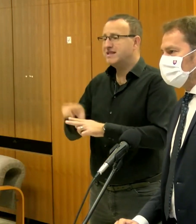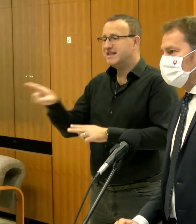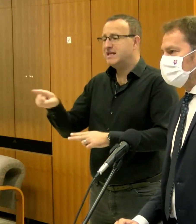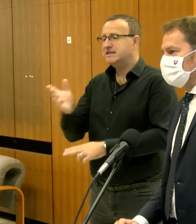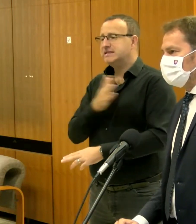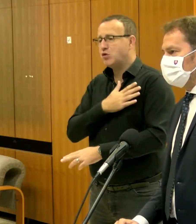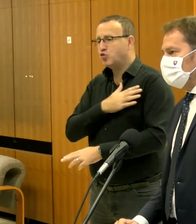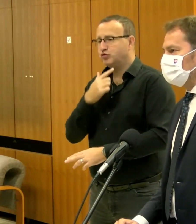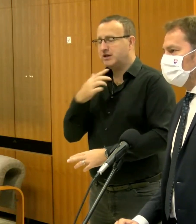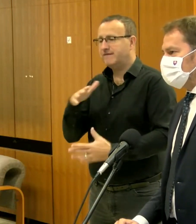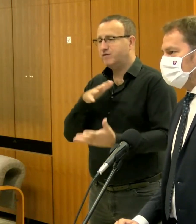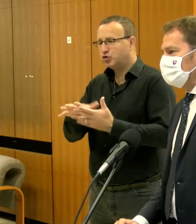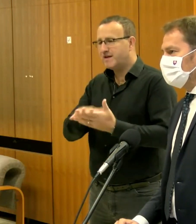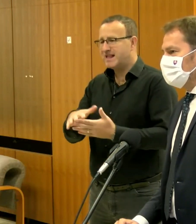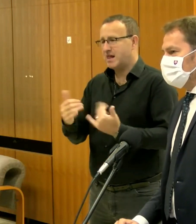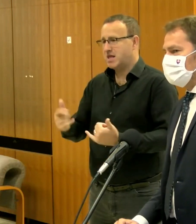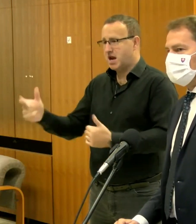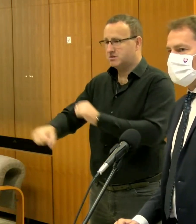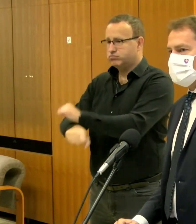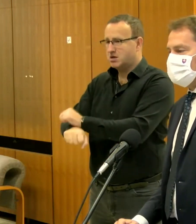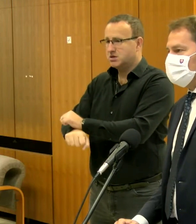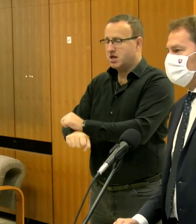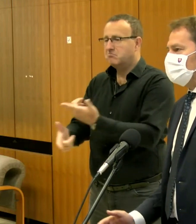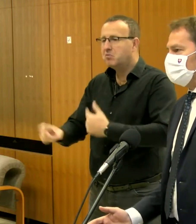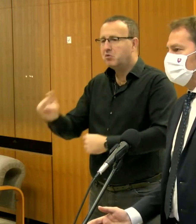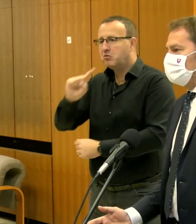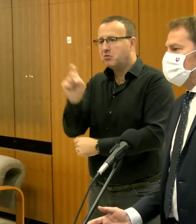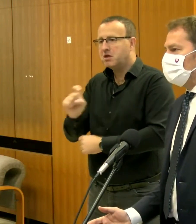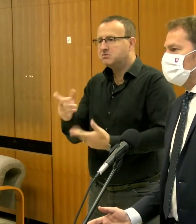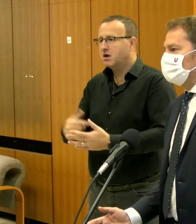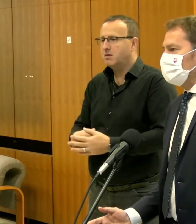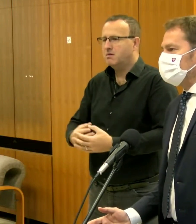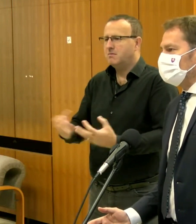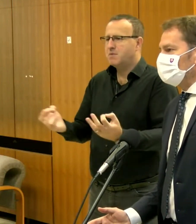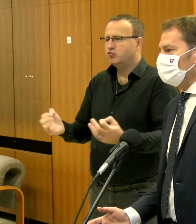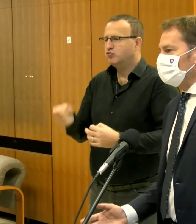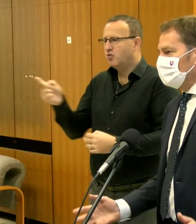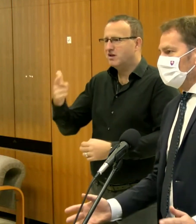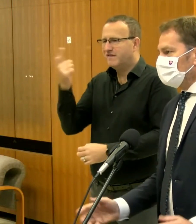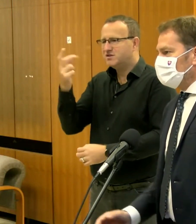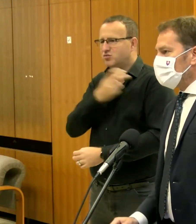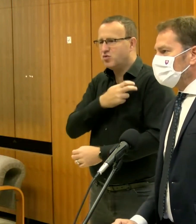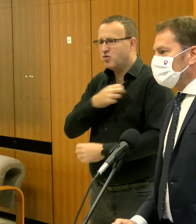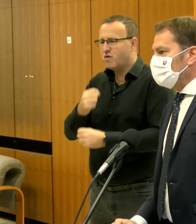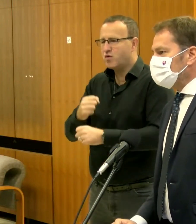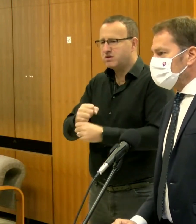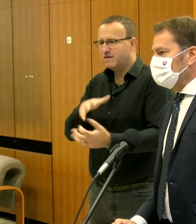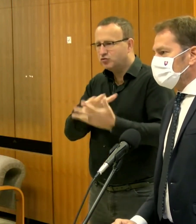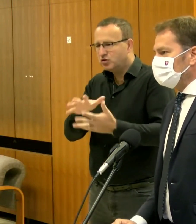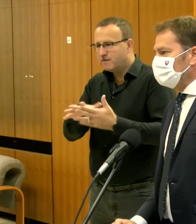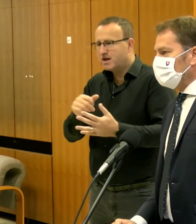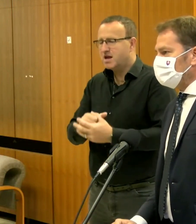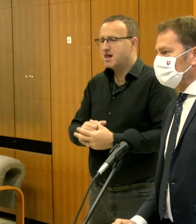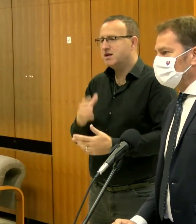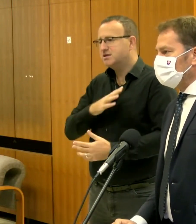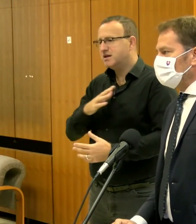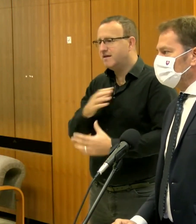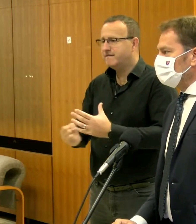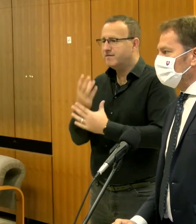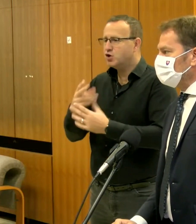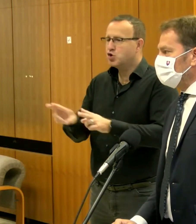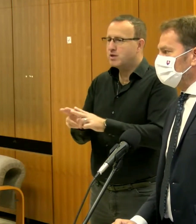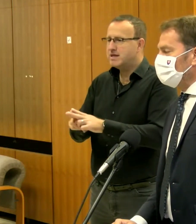statočných vyšetrovateľov, ktorí dnes sú v base, si kladú otázky, že teda prečo oni tu 20 rokov držali chrbát, snažili sa im vytvárať